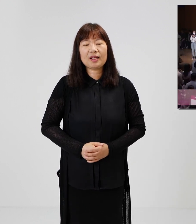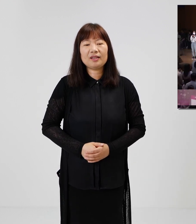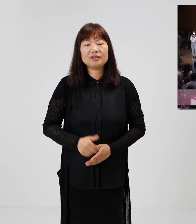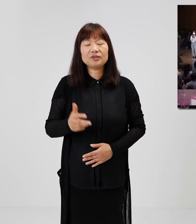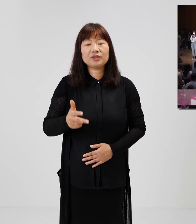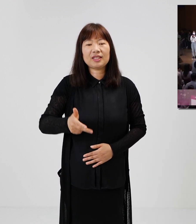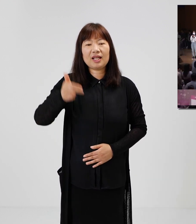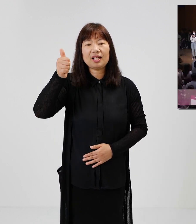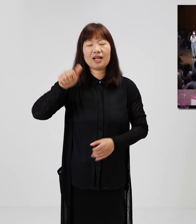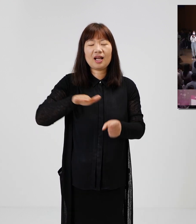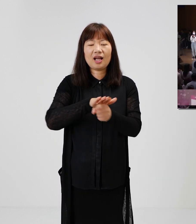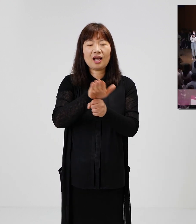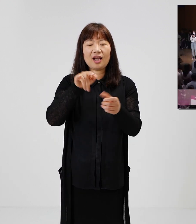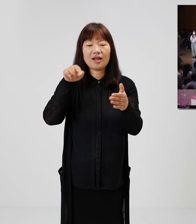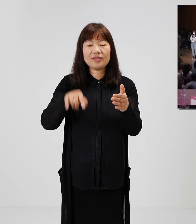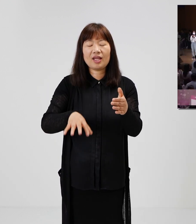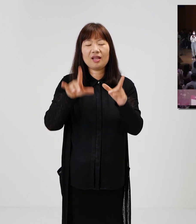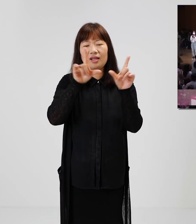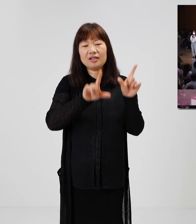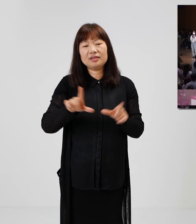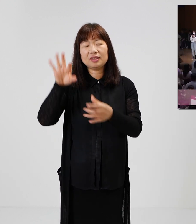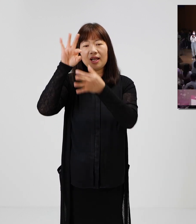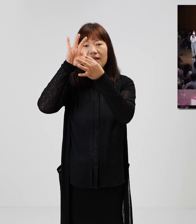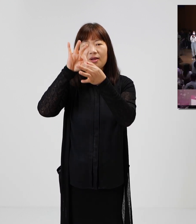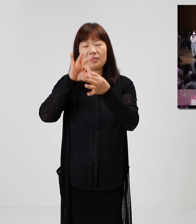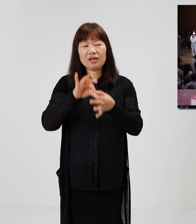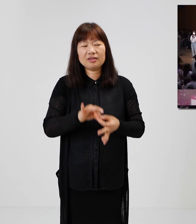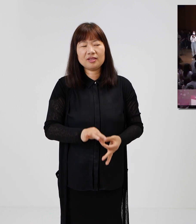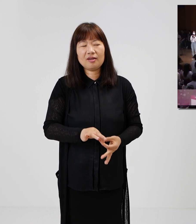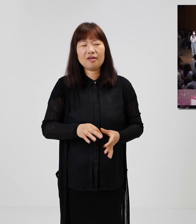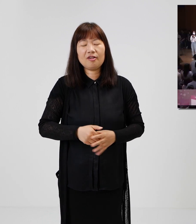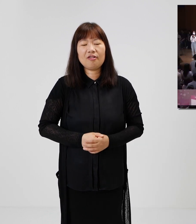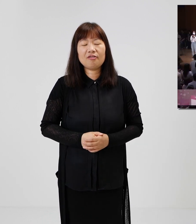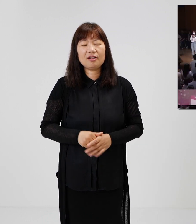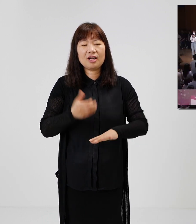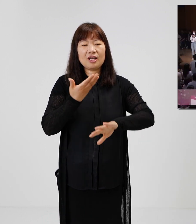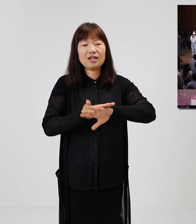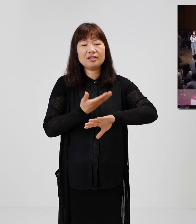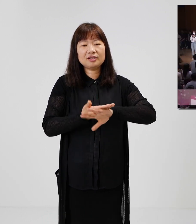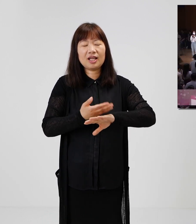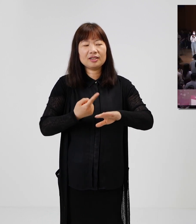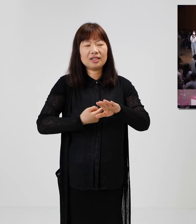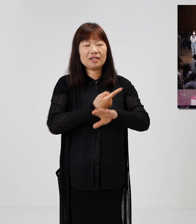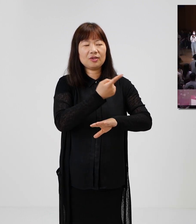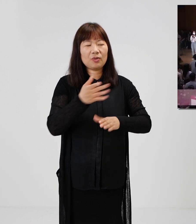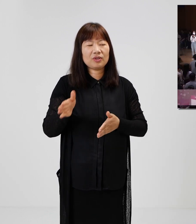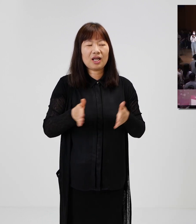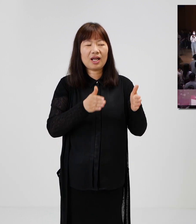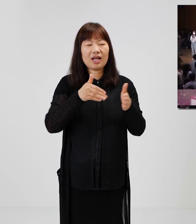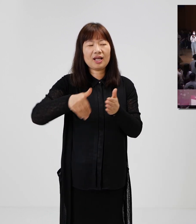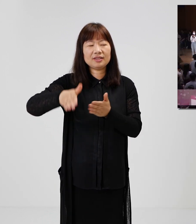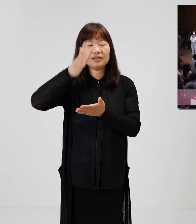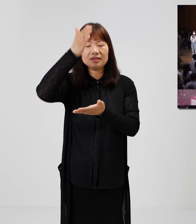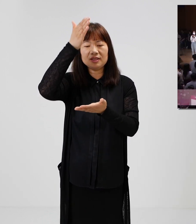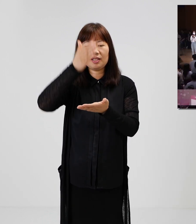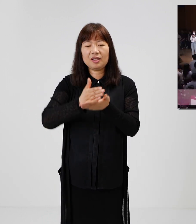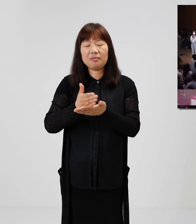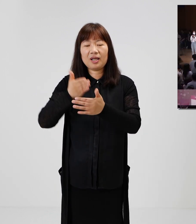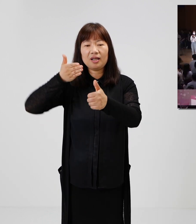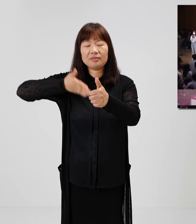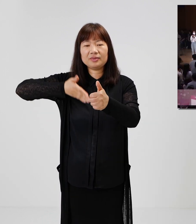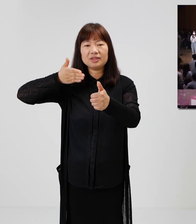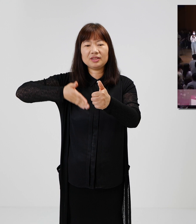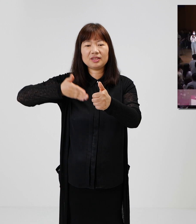기리고 그 사랑 안에 살면서 딴 길로